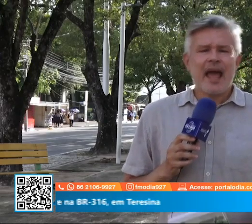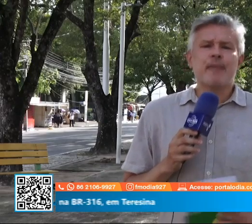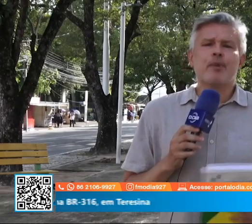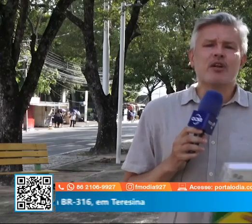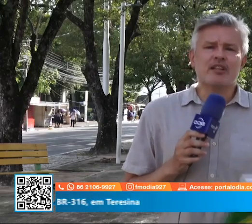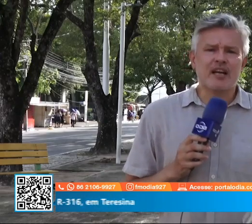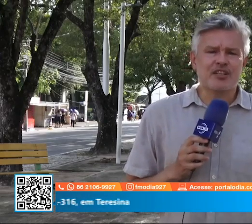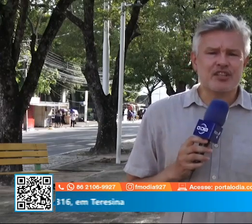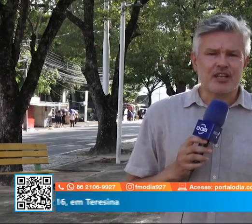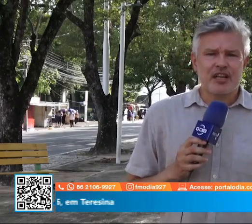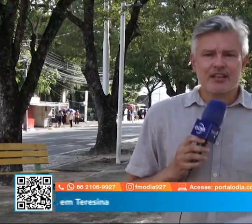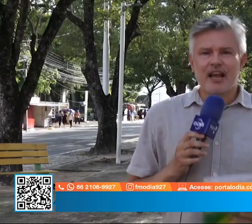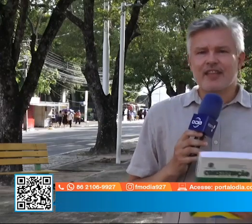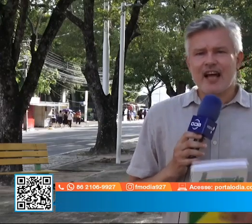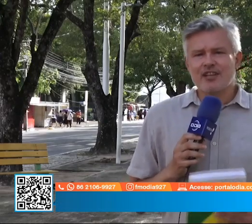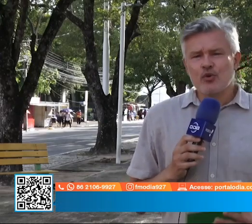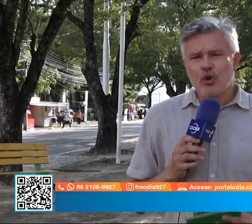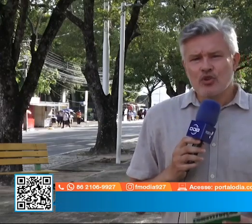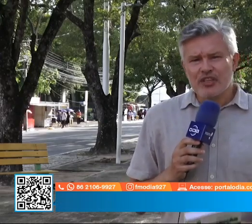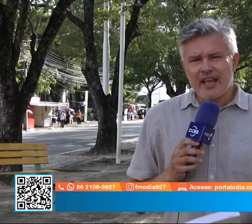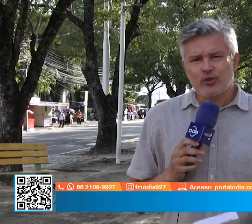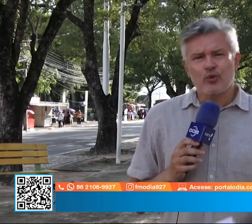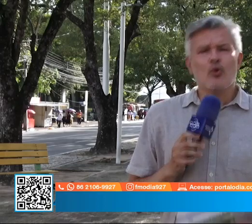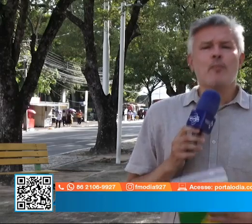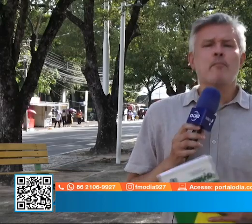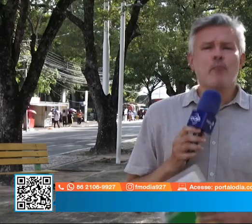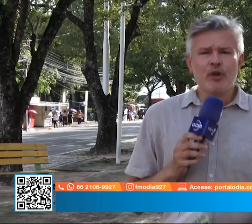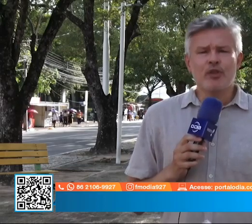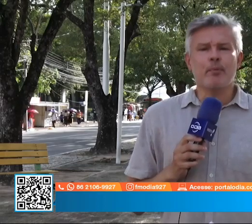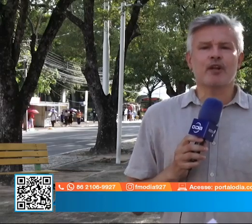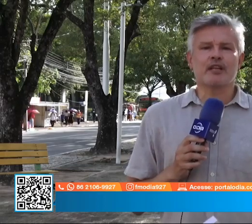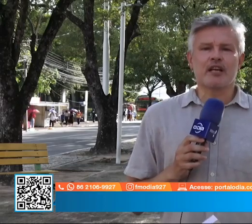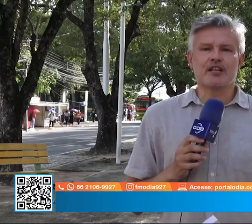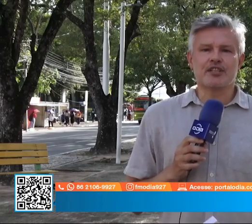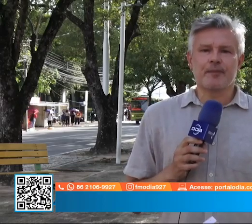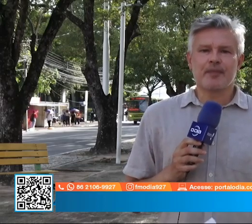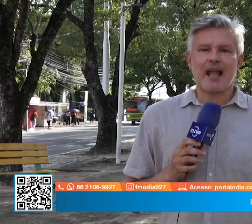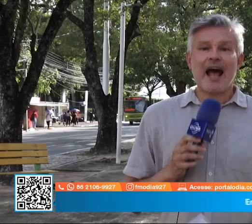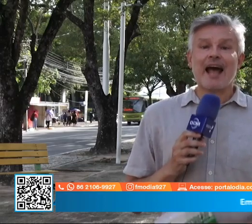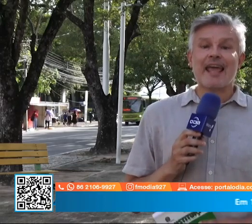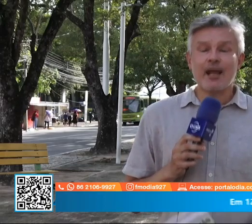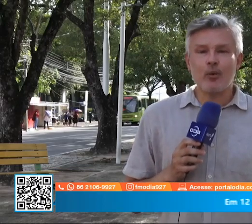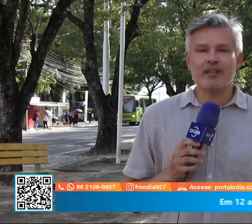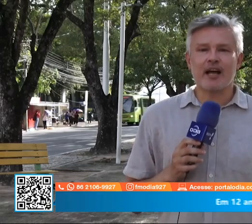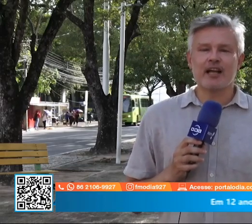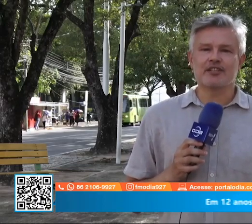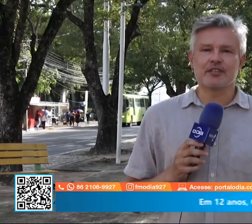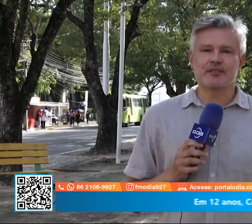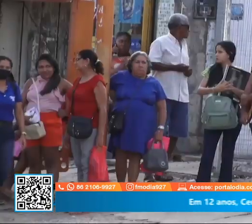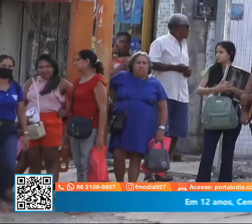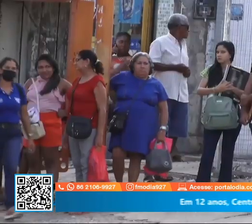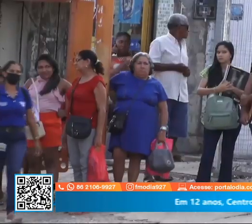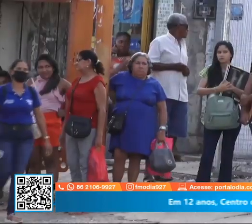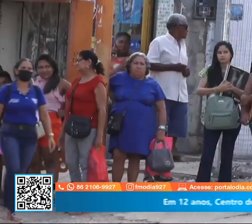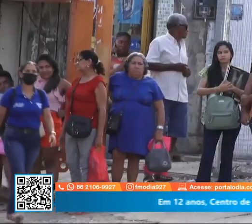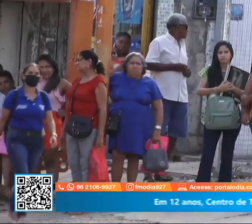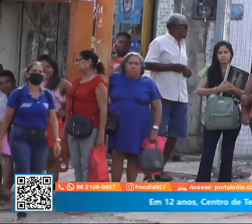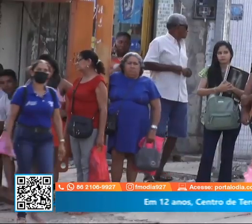é importante tratar de um conceito muito importante, a equidade. Equidade,